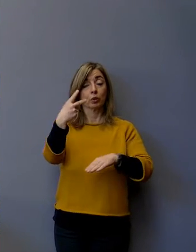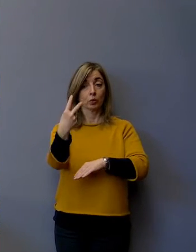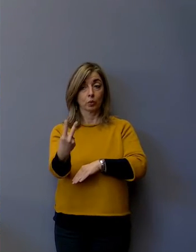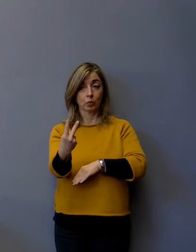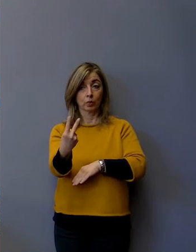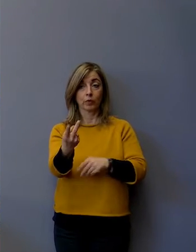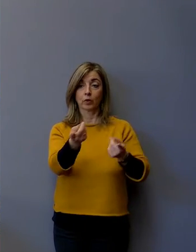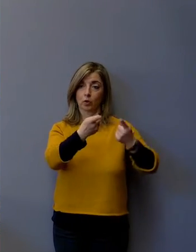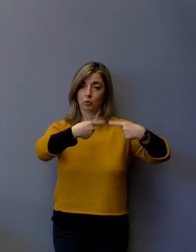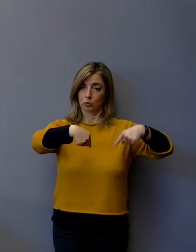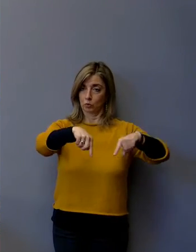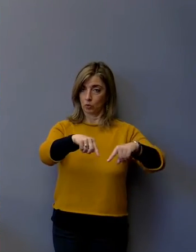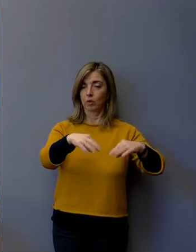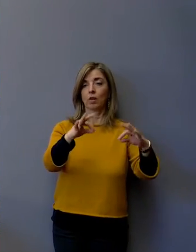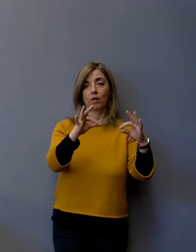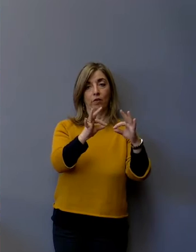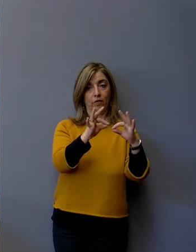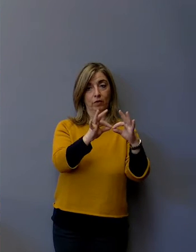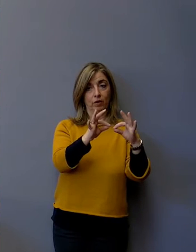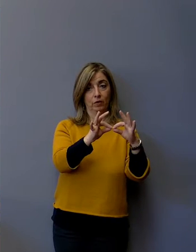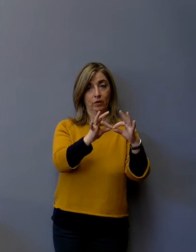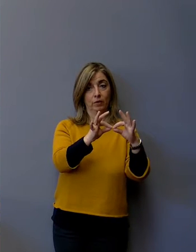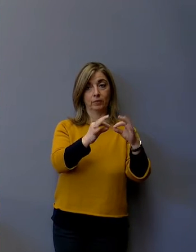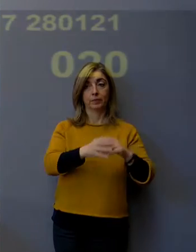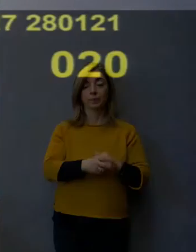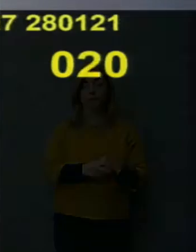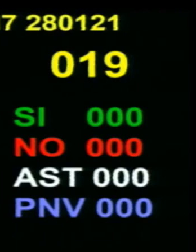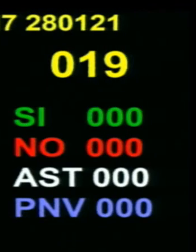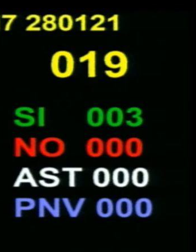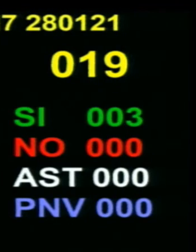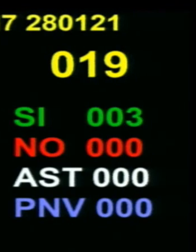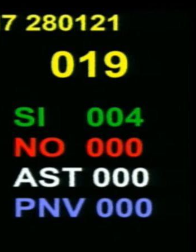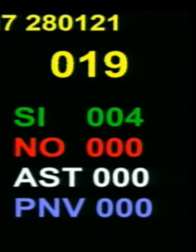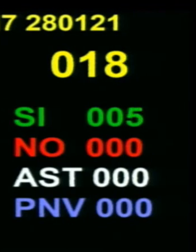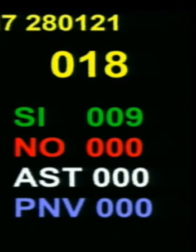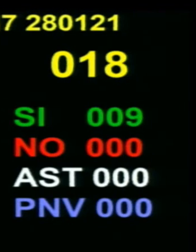parere favorevole della giunta si vota